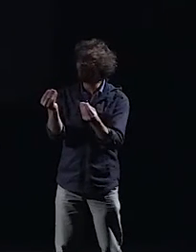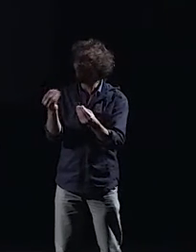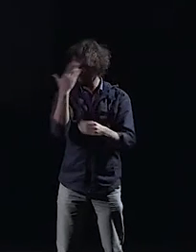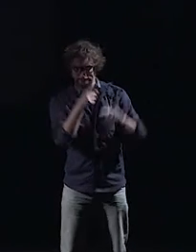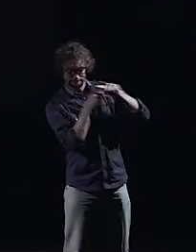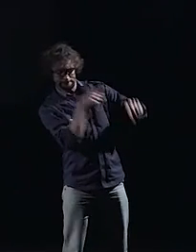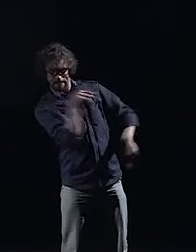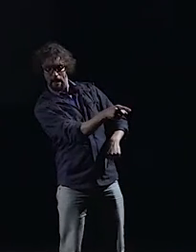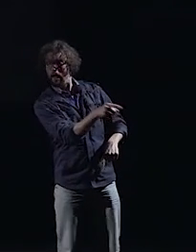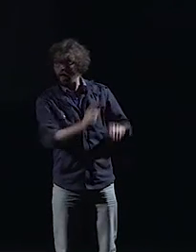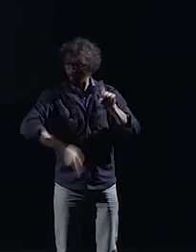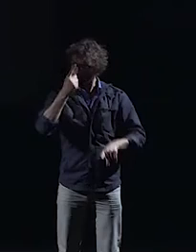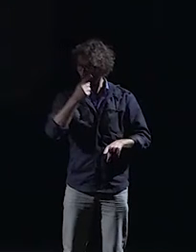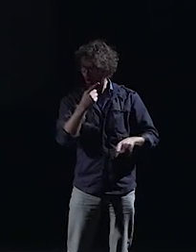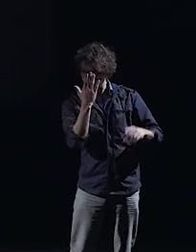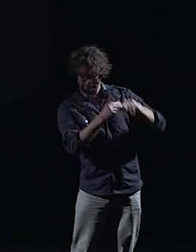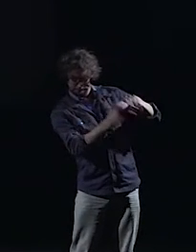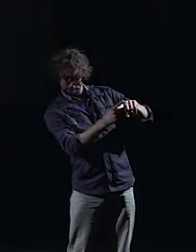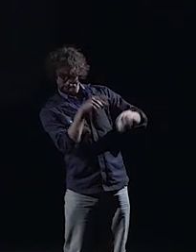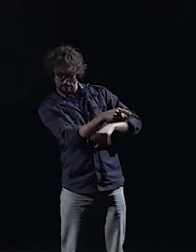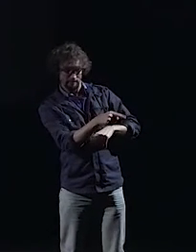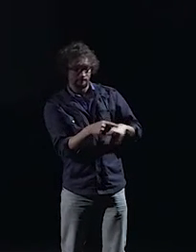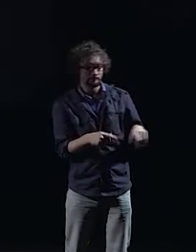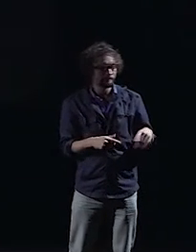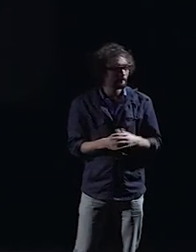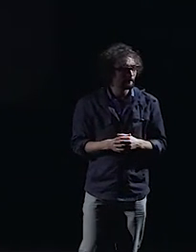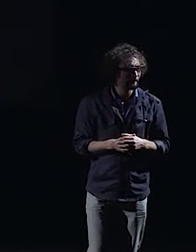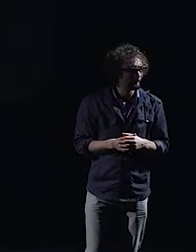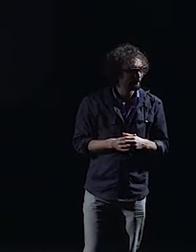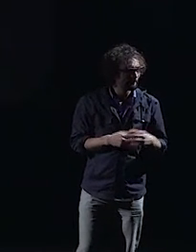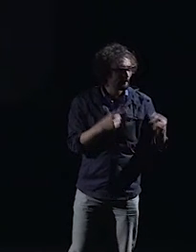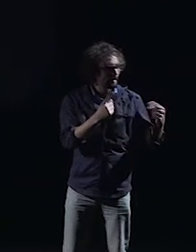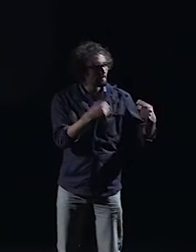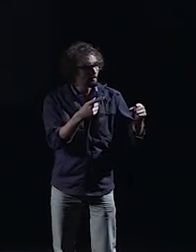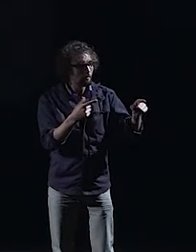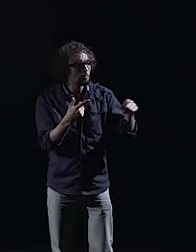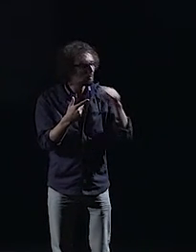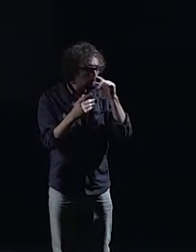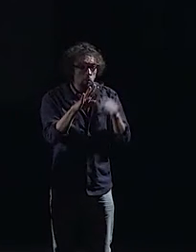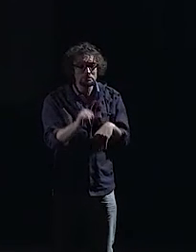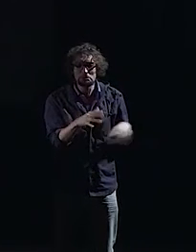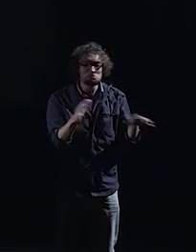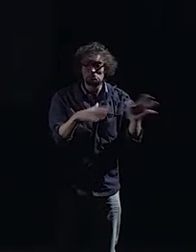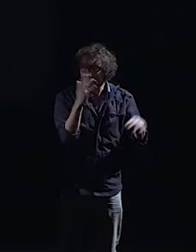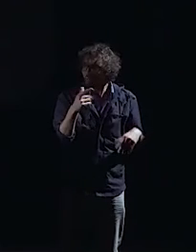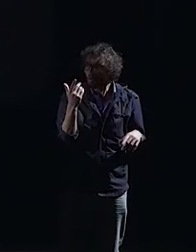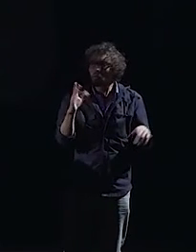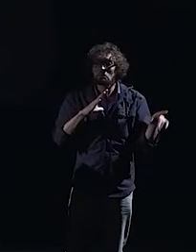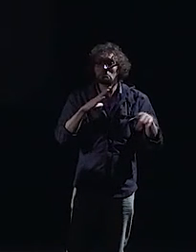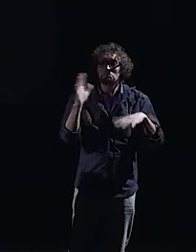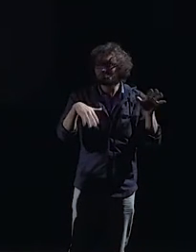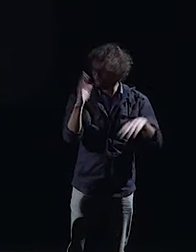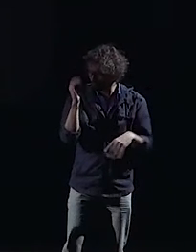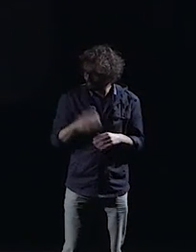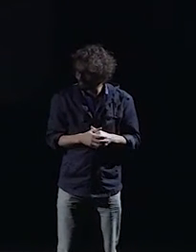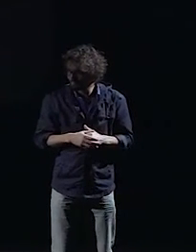Avec quel whisky on se boit du Foucault? Alors, il faut demander aux garçons, là. Là, par là, il y a des gens qui savent bien. Moi, je ne suis pas très... Moi, je suis plutôt vierne.